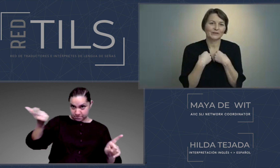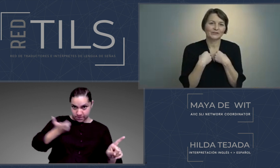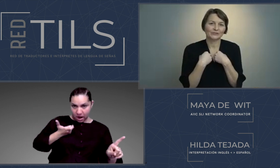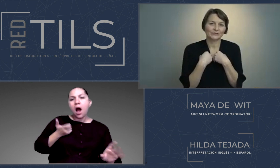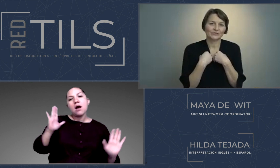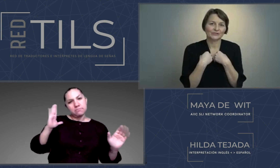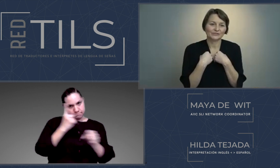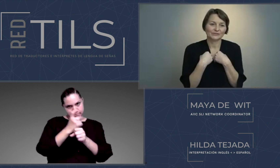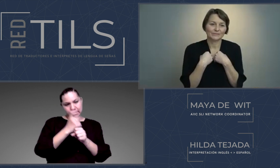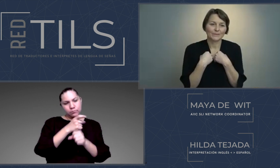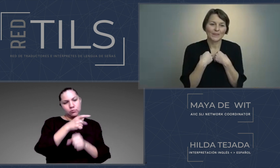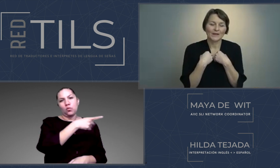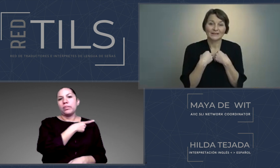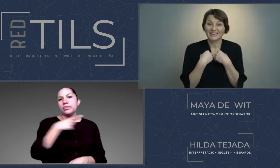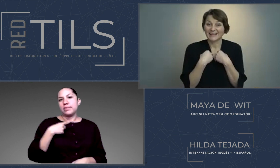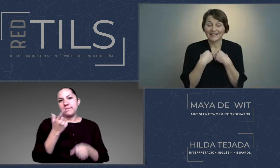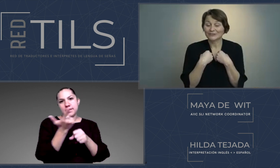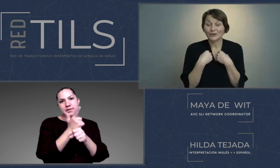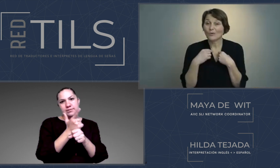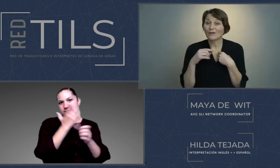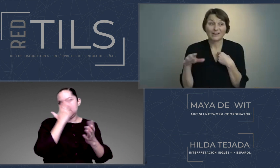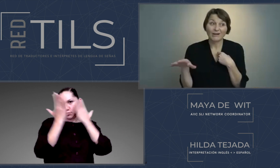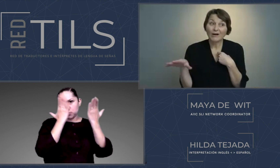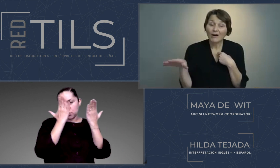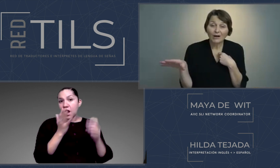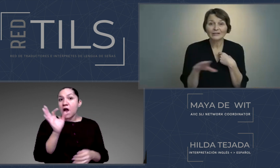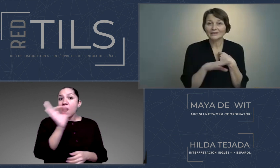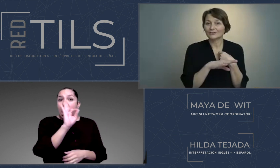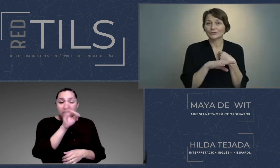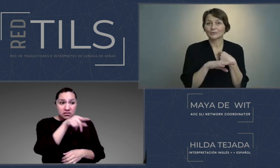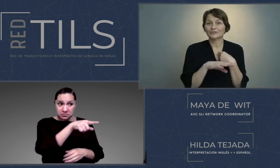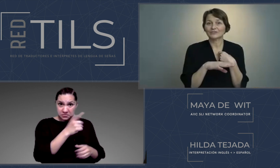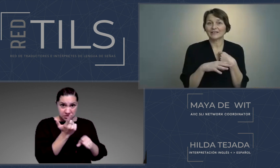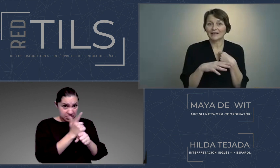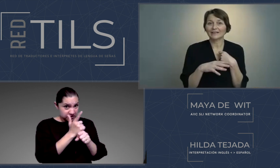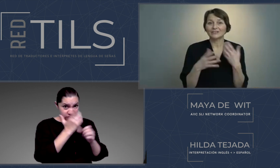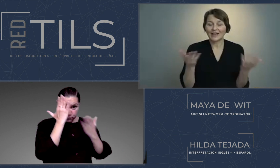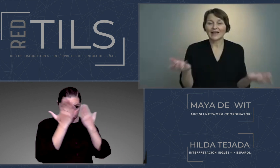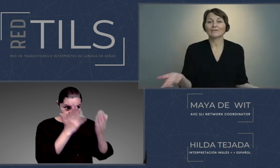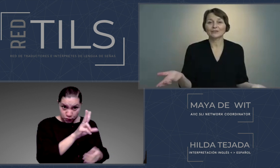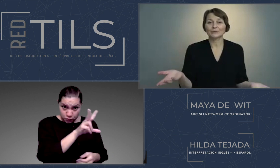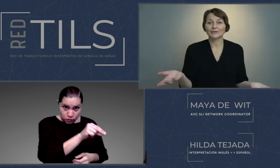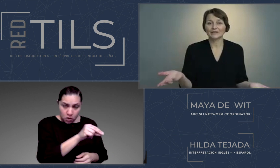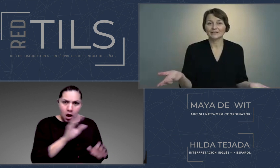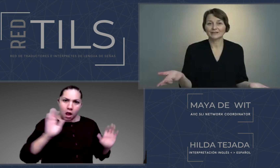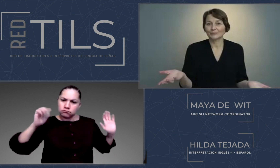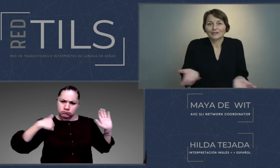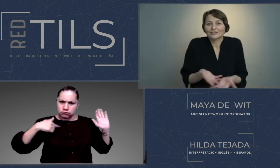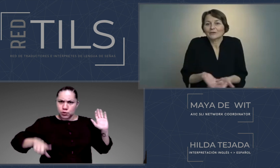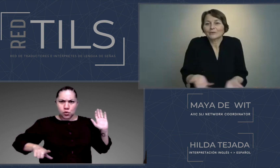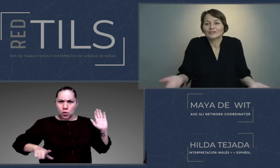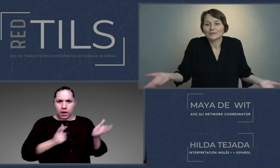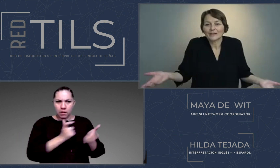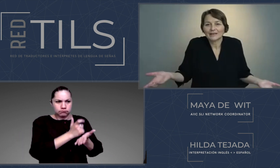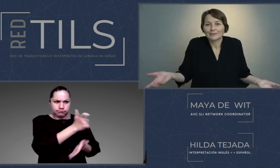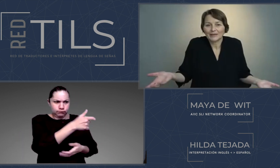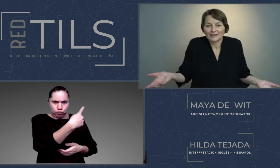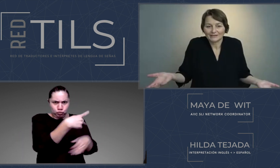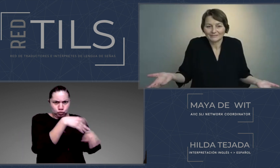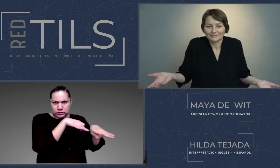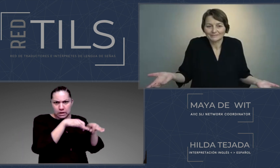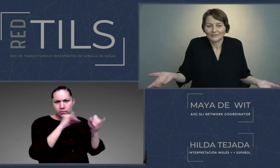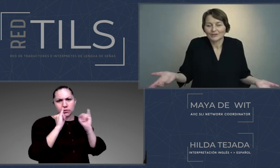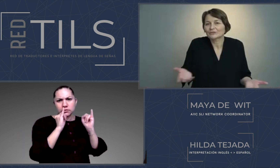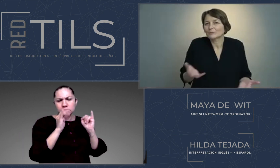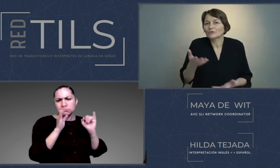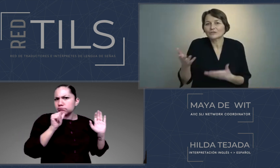gobierno no va a financiar ni va a pagar mis servicios de interpretación. Entonces, todos los intérpretes en Holanda